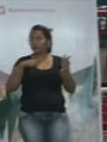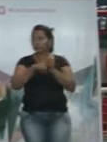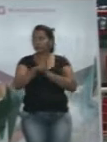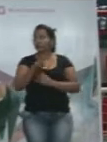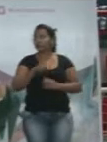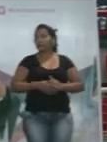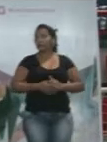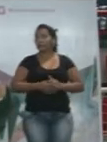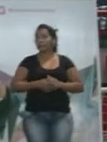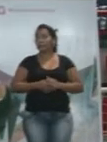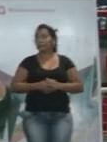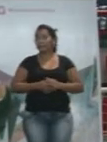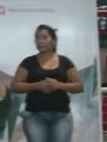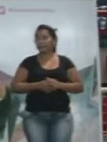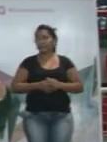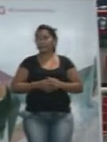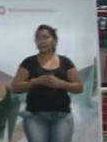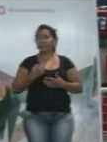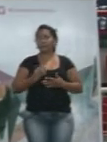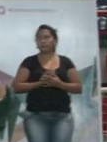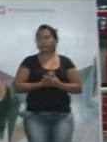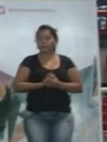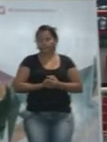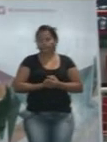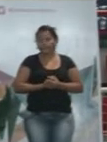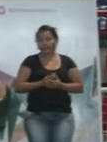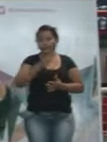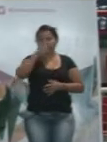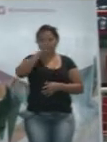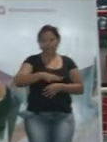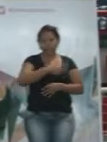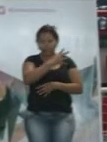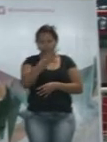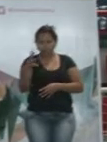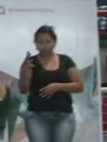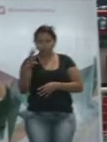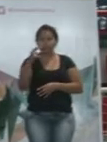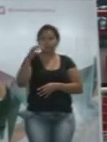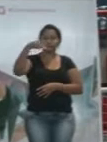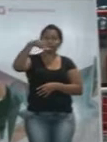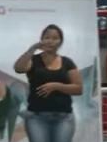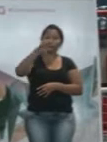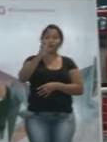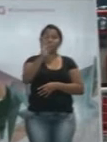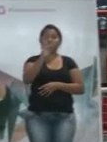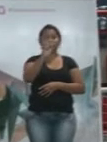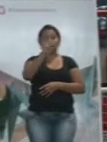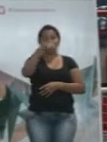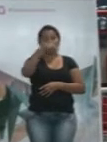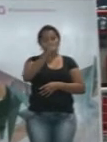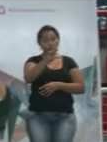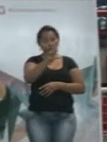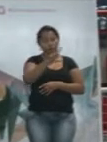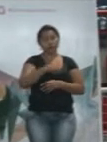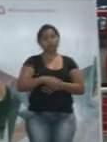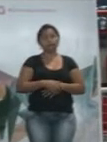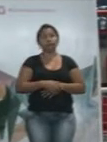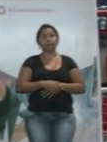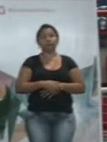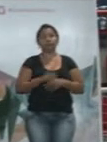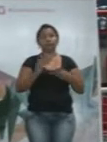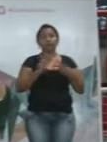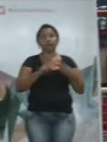deu. Na tabela, ele me deu o metanol, me deu a densidade do metanol e me